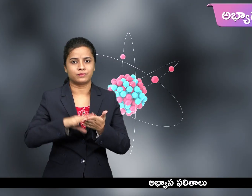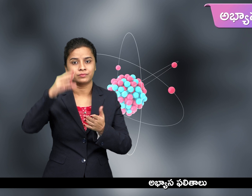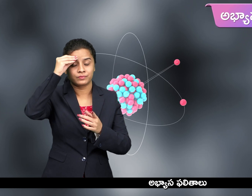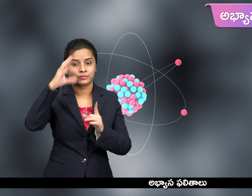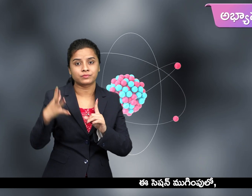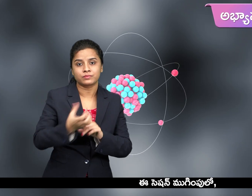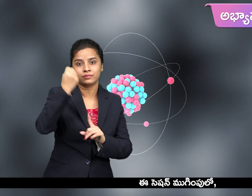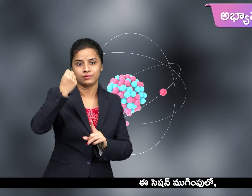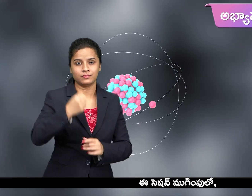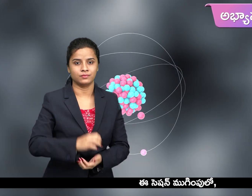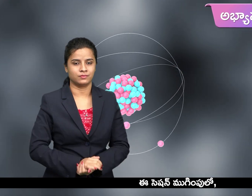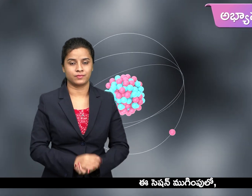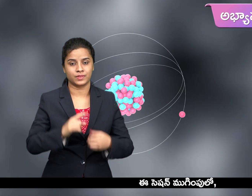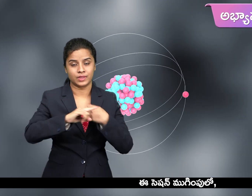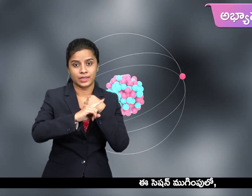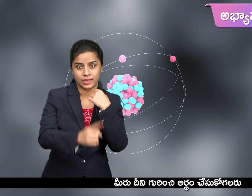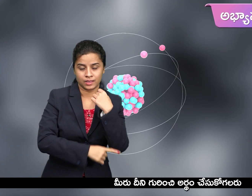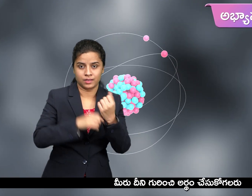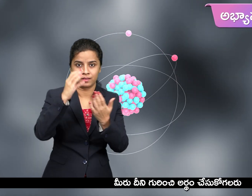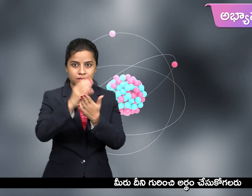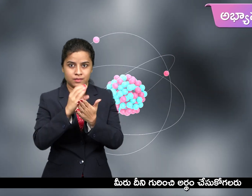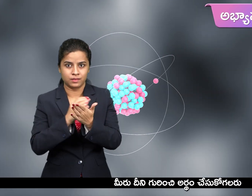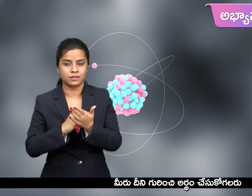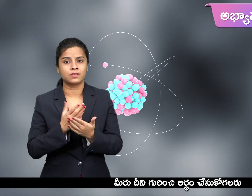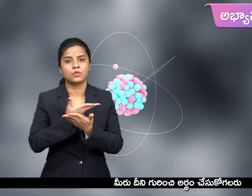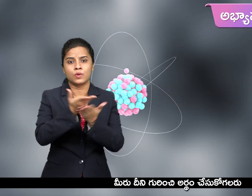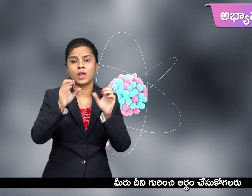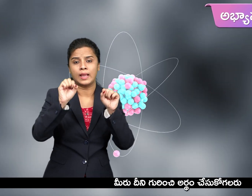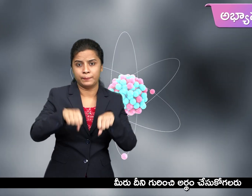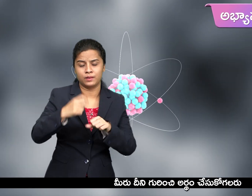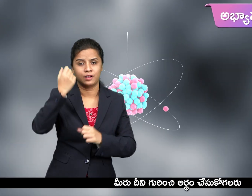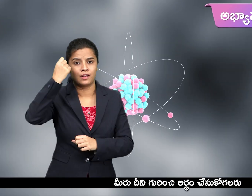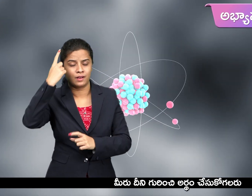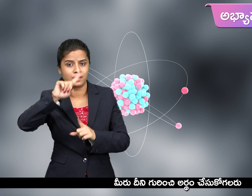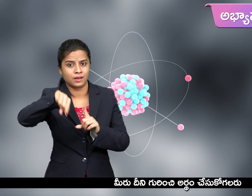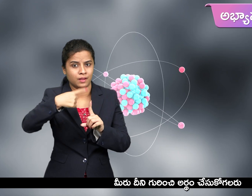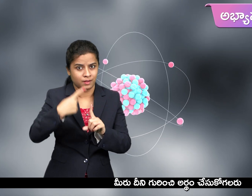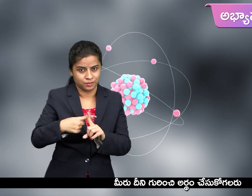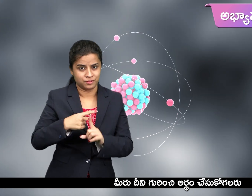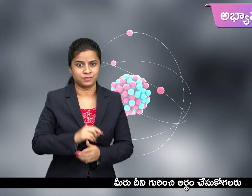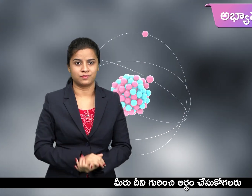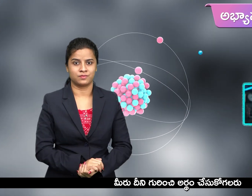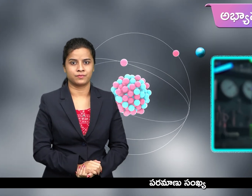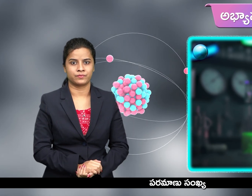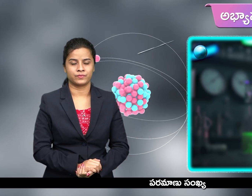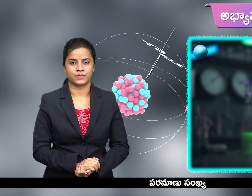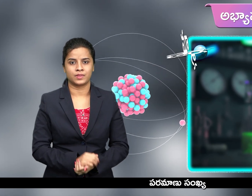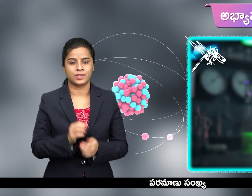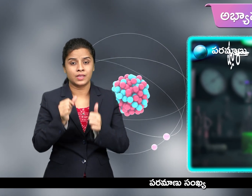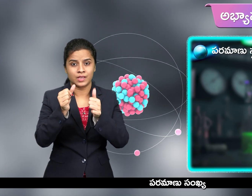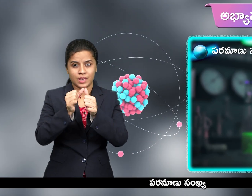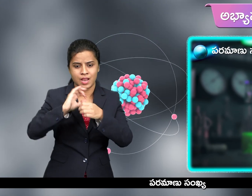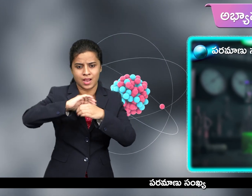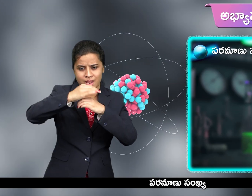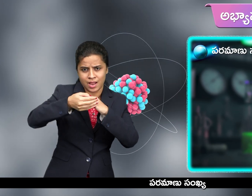అభ్యాస ఫలితాలు. ఈ సెషన్ ముగింపులో మీరు దీని గురించి అర్థం చేసుకోగలరు. పరమాణు